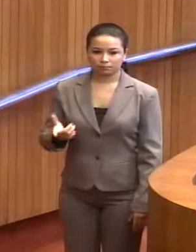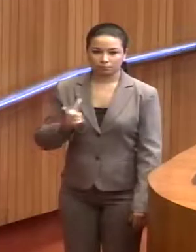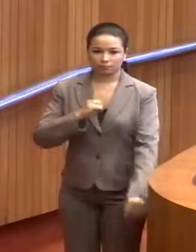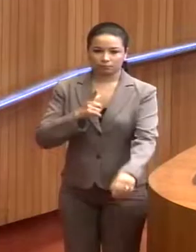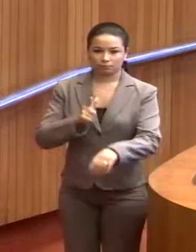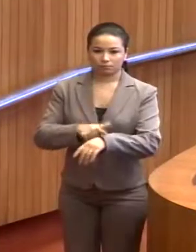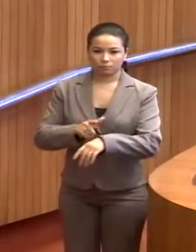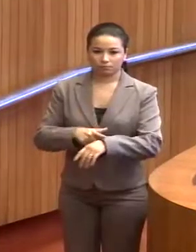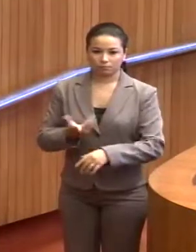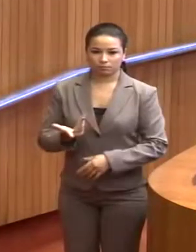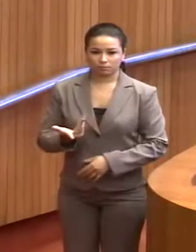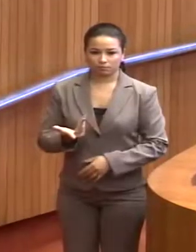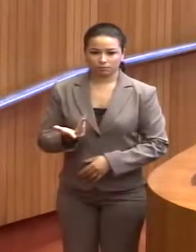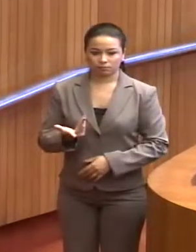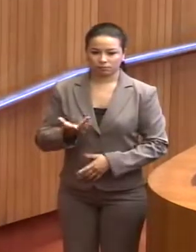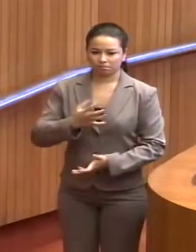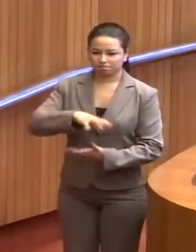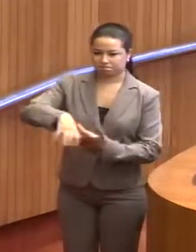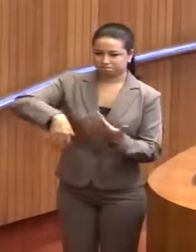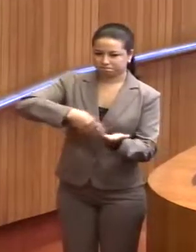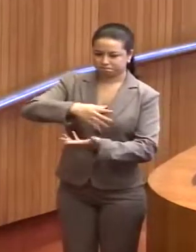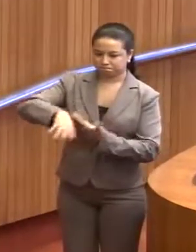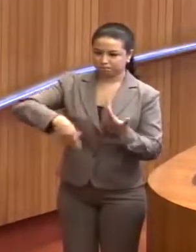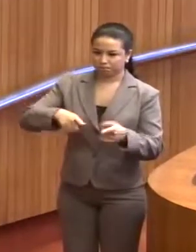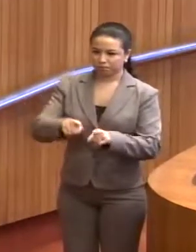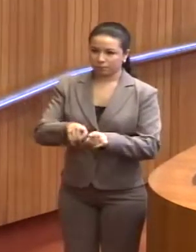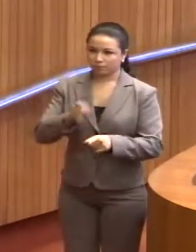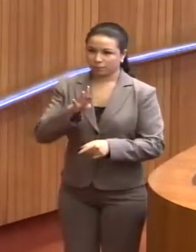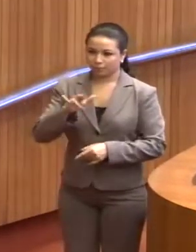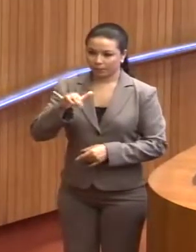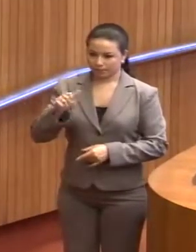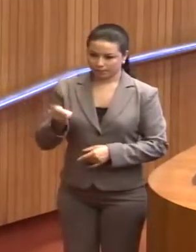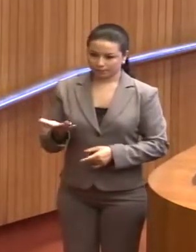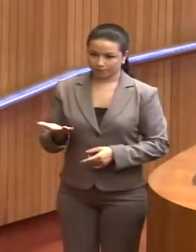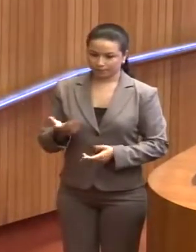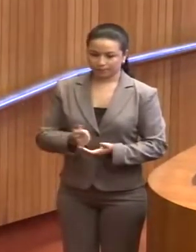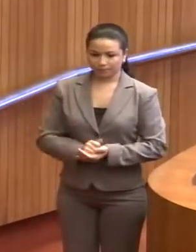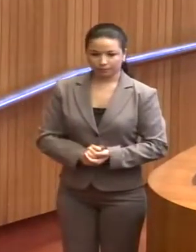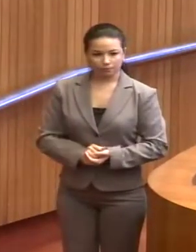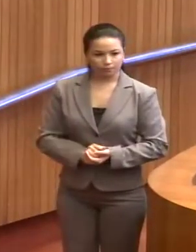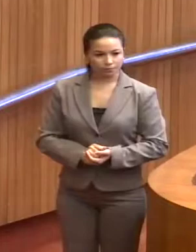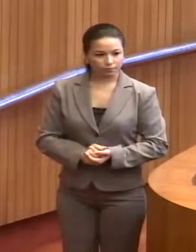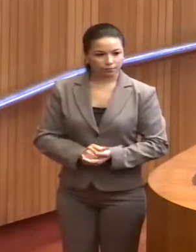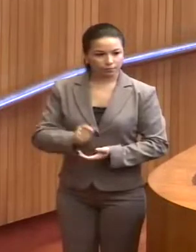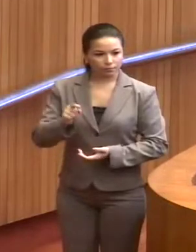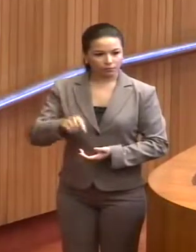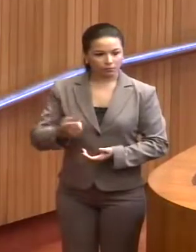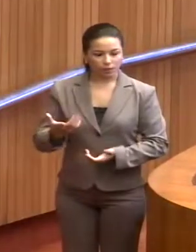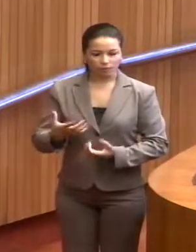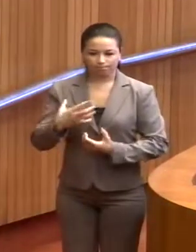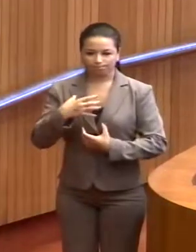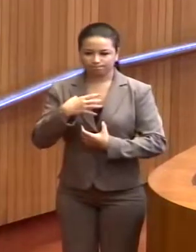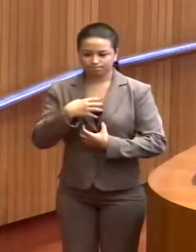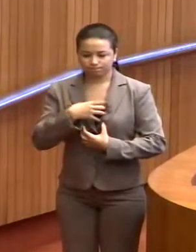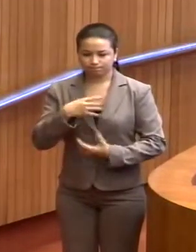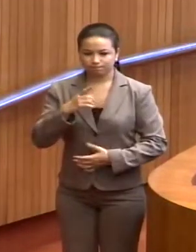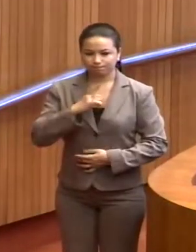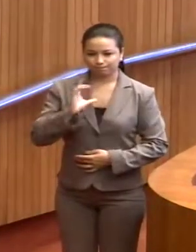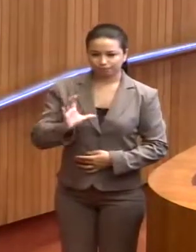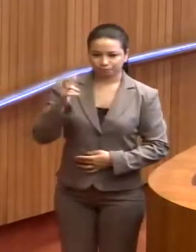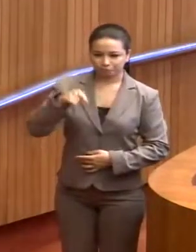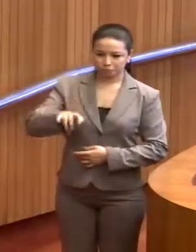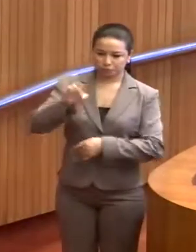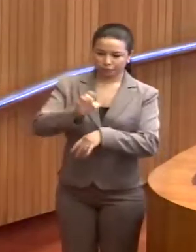tempo de caos e de barbárie. É o clima existente hoje no estado do Maranhão.